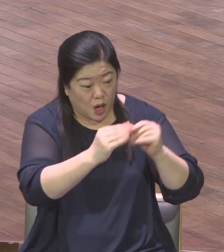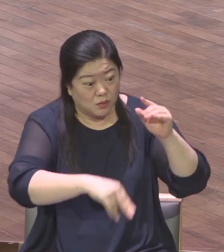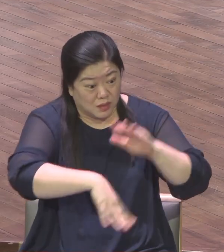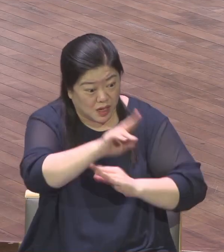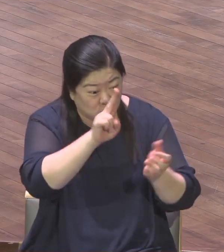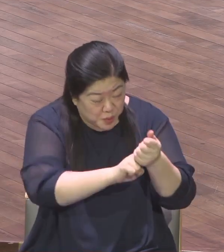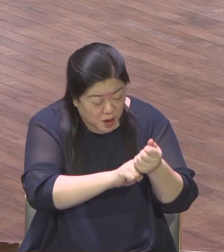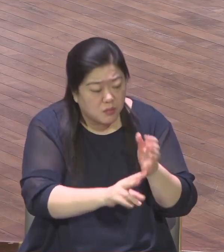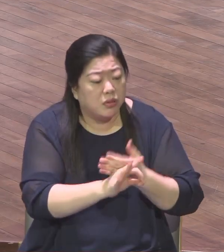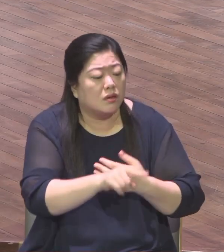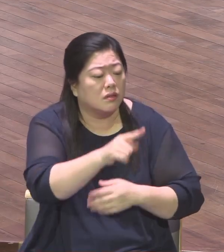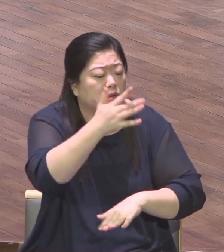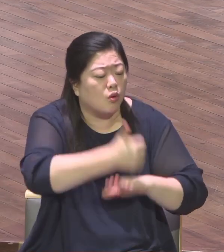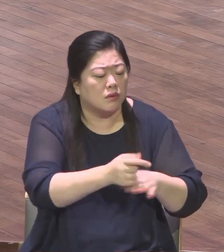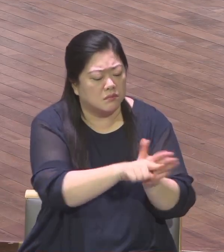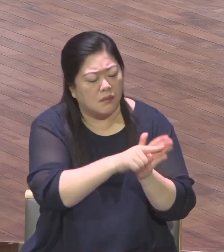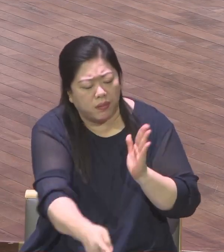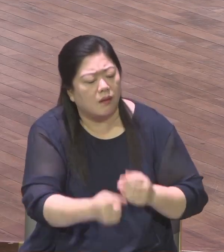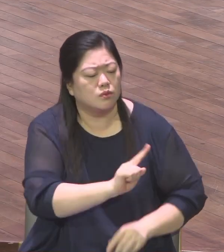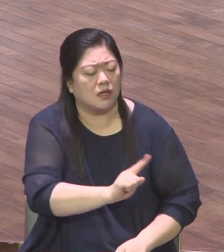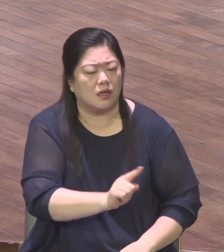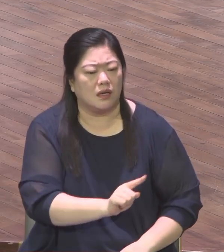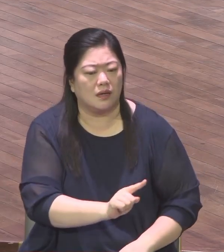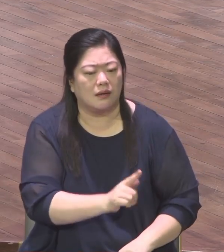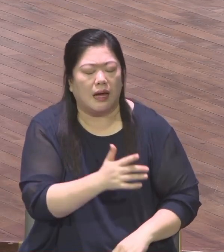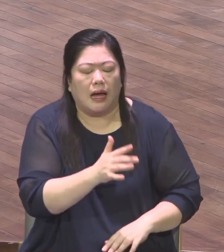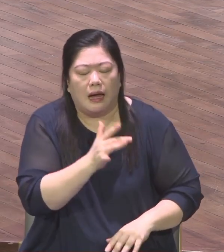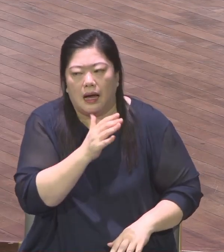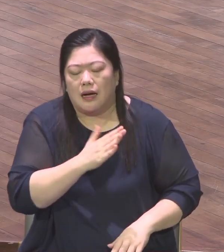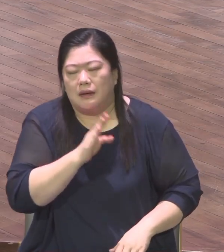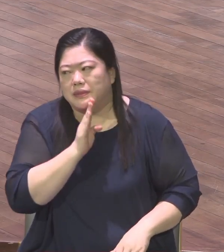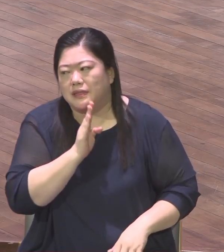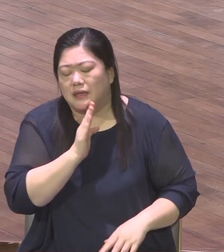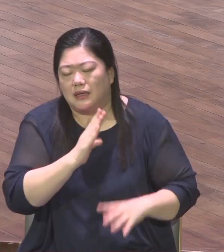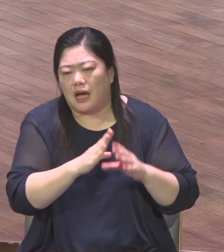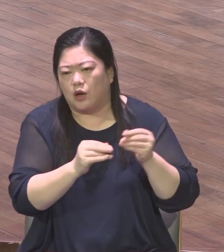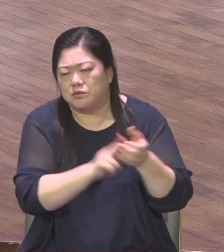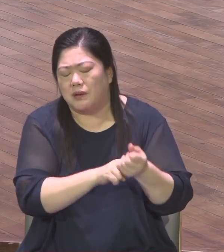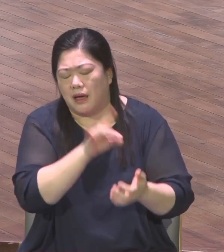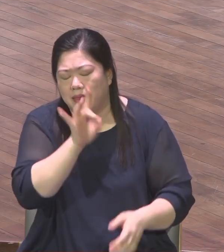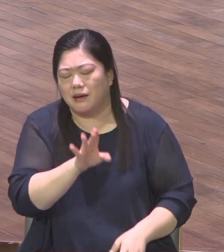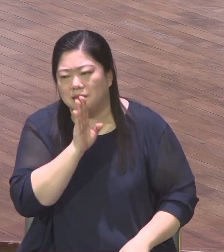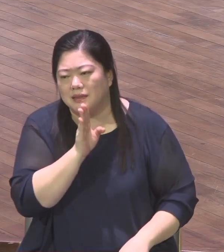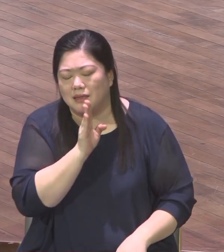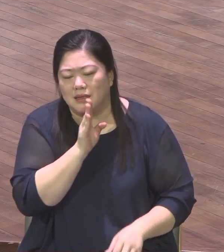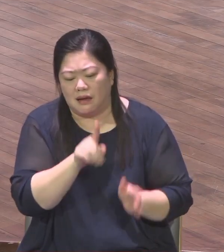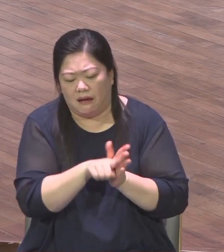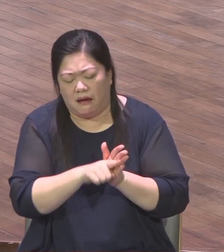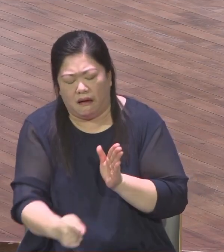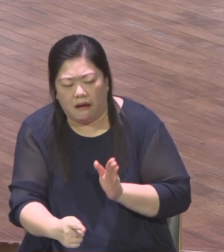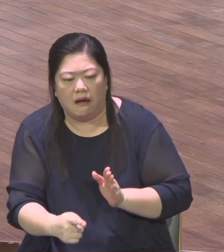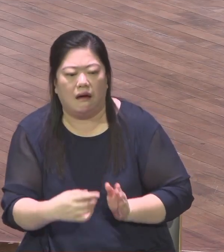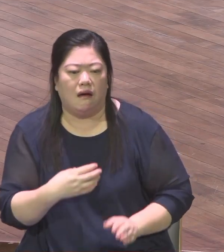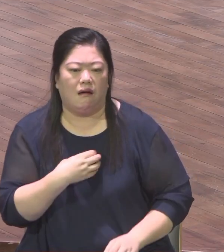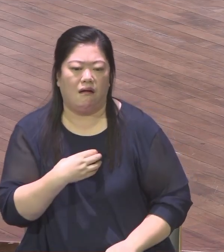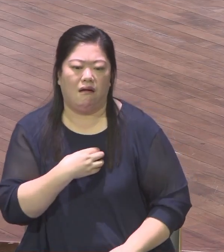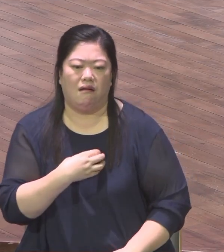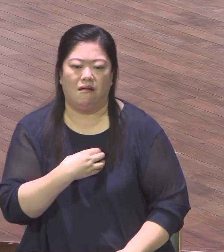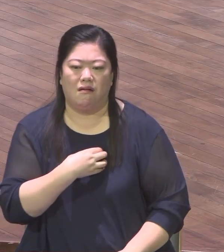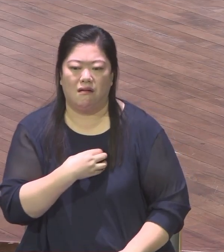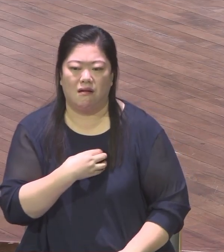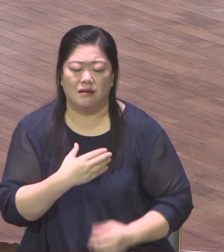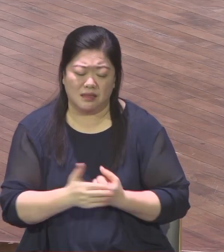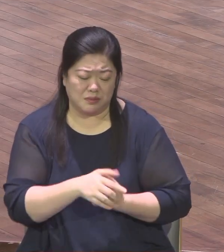하나님이 제일 싫어하는 것이 하나님보다 더 의지하는 우상이잖아요. 그 우상이 이 애굽에